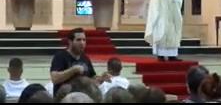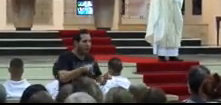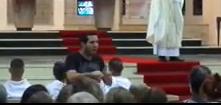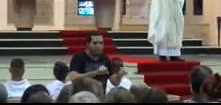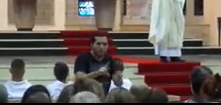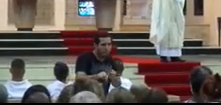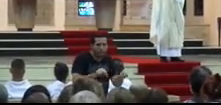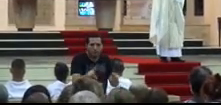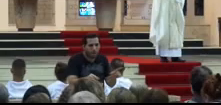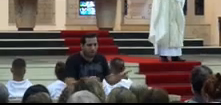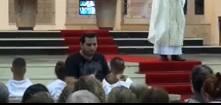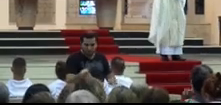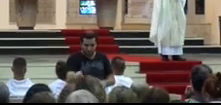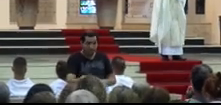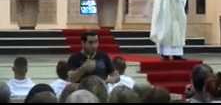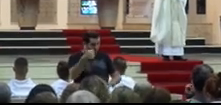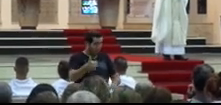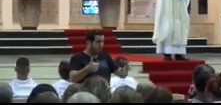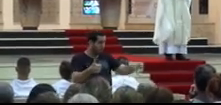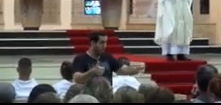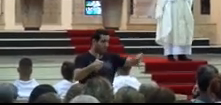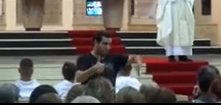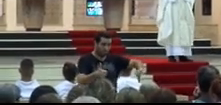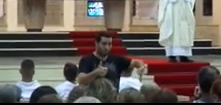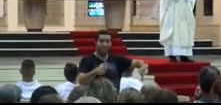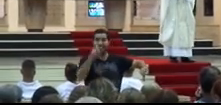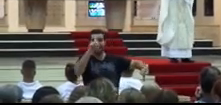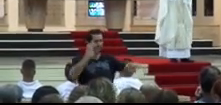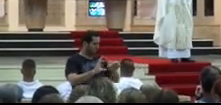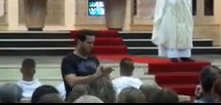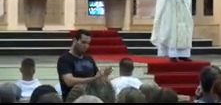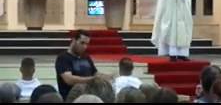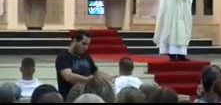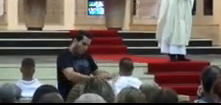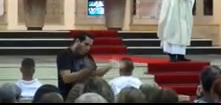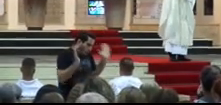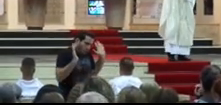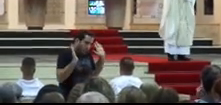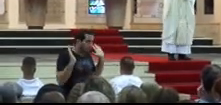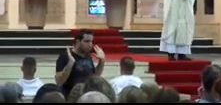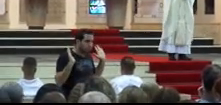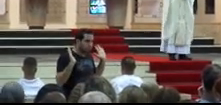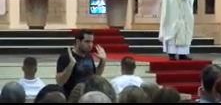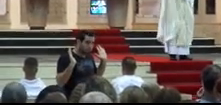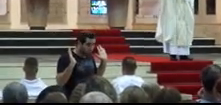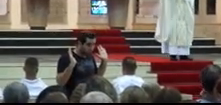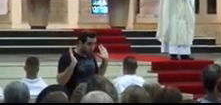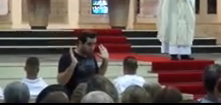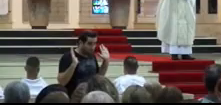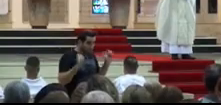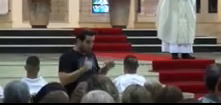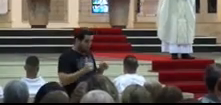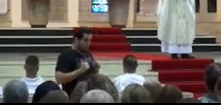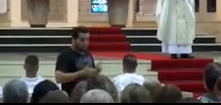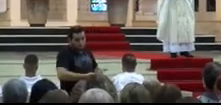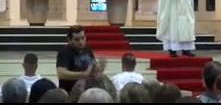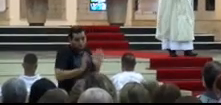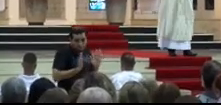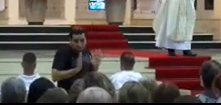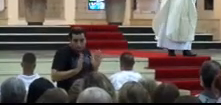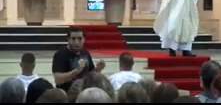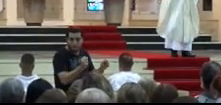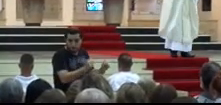preciso também aderir ao projeto de vida, aderir ao projeto de libertação,